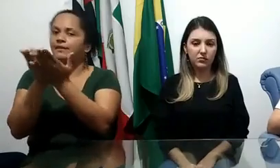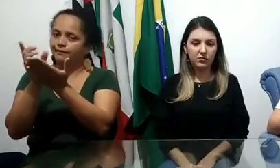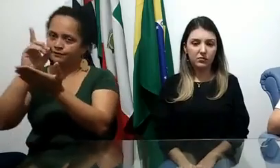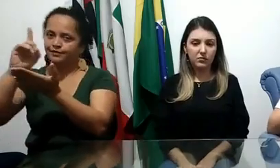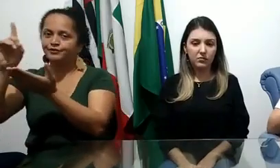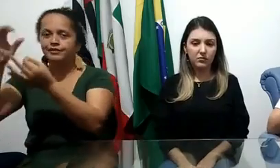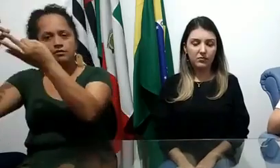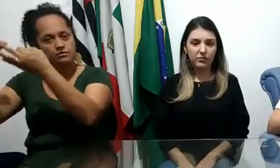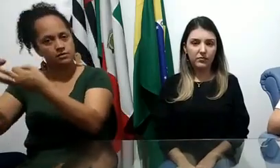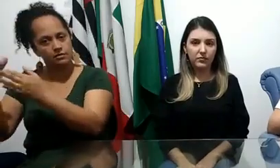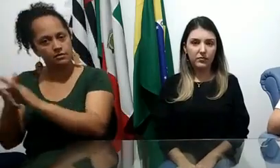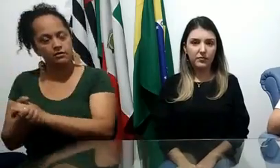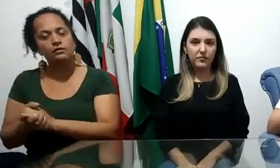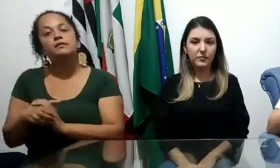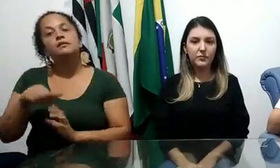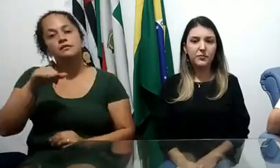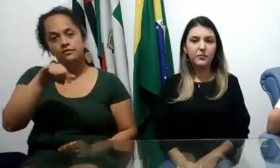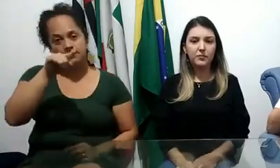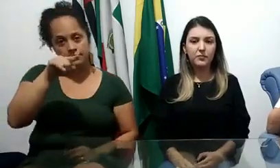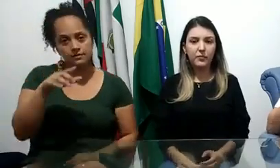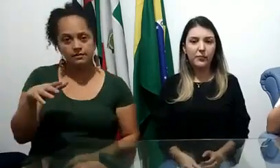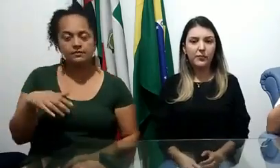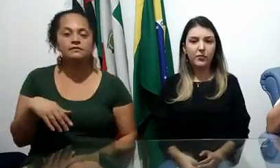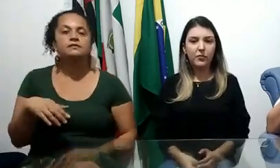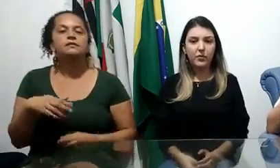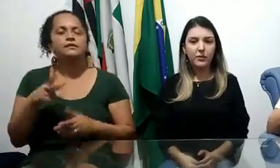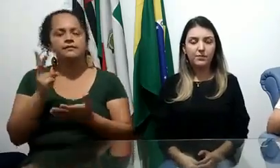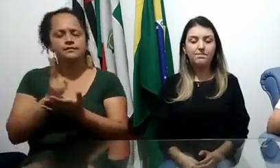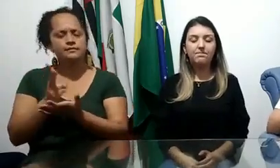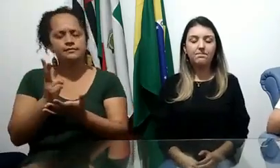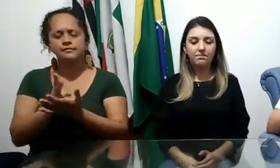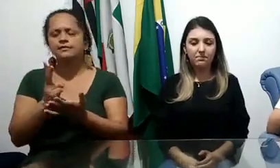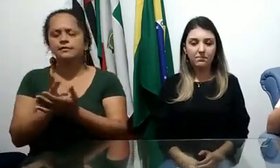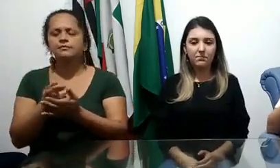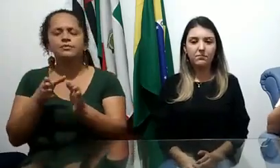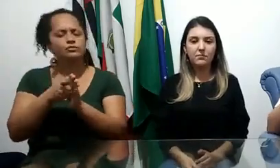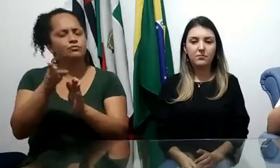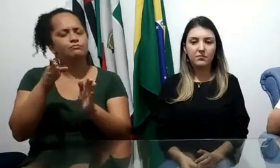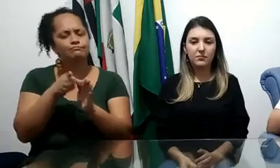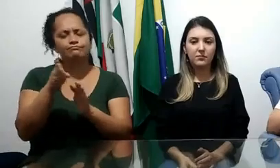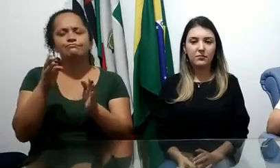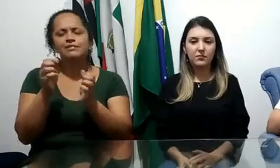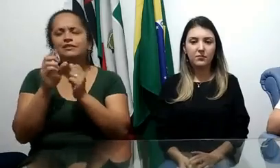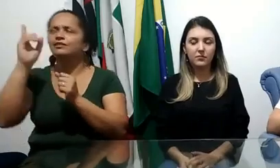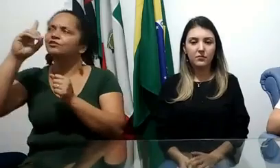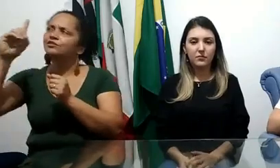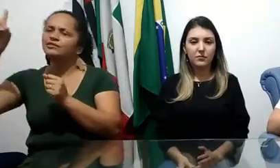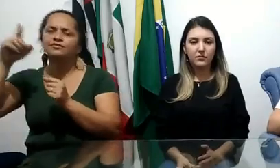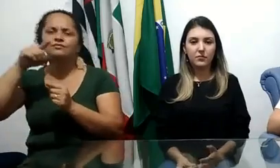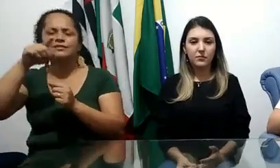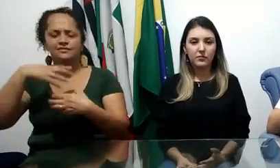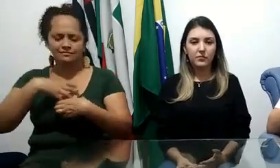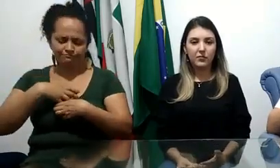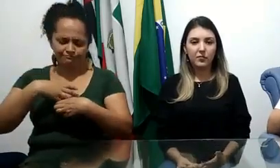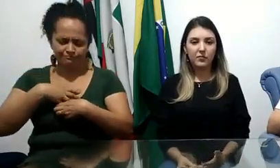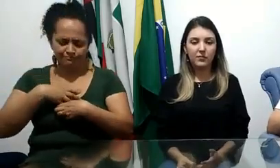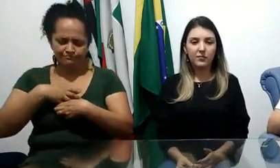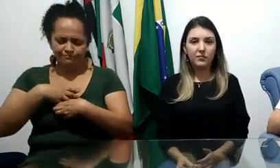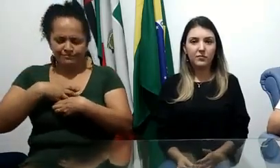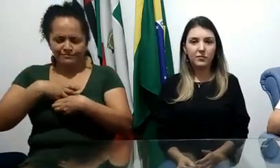esses conselhos na sua vida, você vai ter experiências tão profundas, tão enraizadas com Deus, você vai ser